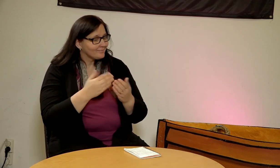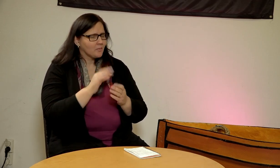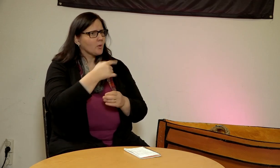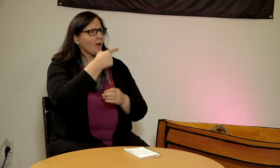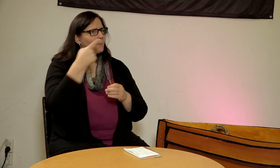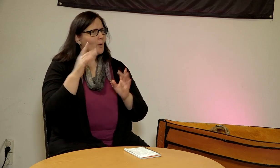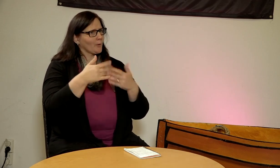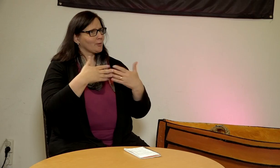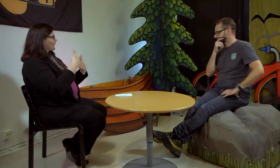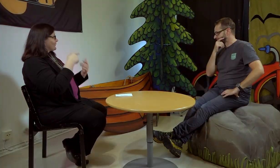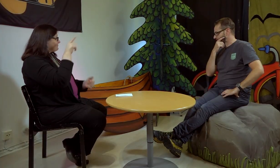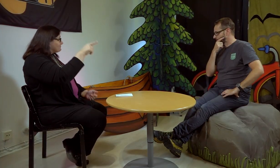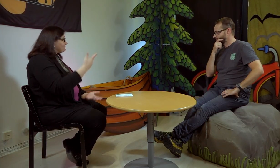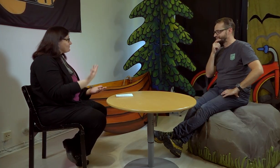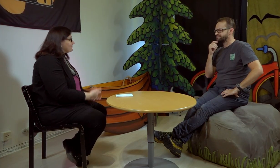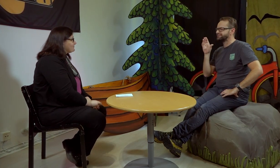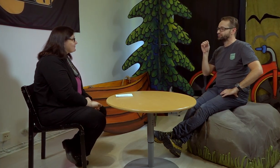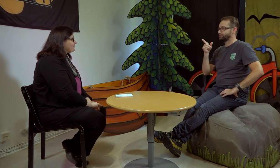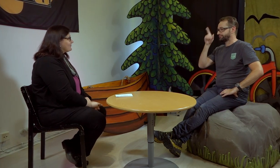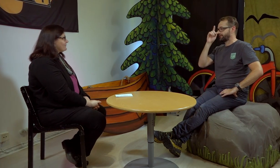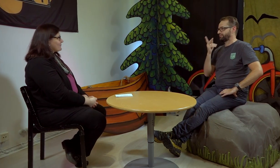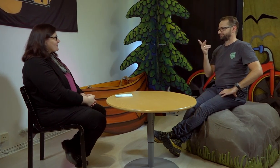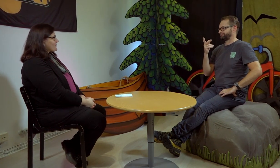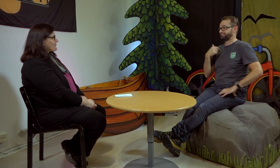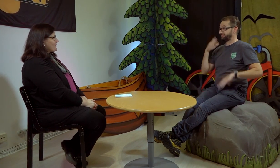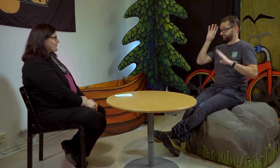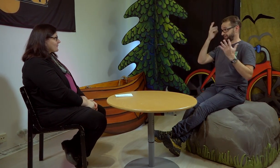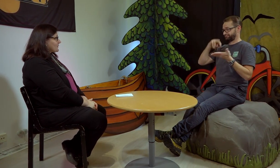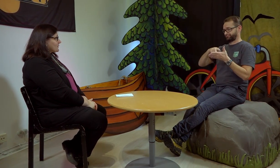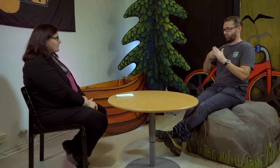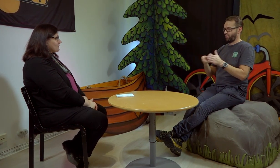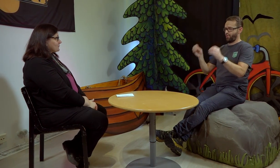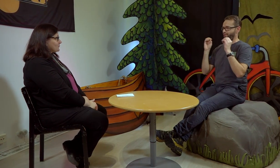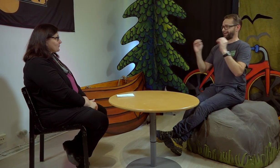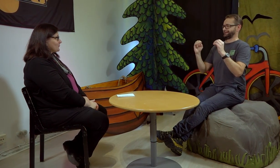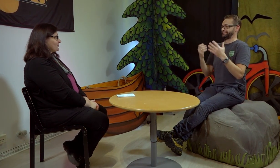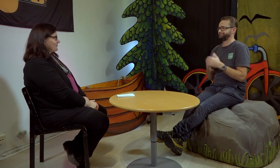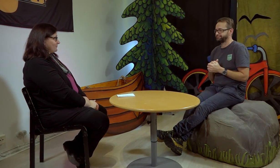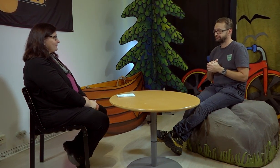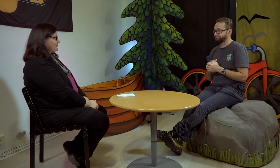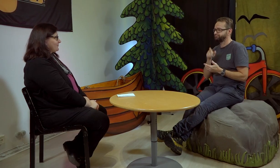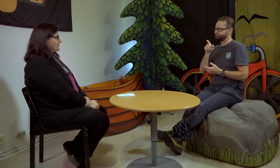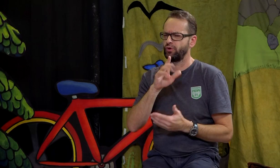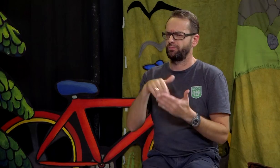kauan? Miten kauan olet jo ollut työssä? Saksan kysymys on aika jännä. Ei mulla ollut mitään suunnitelmia.